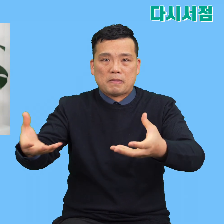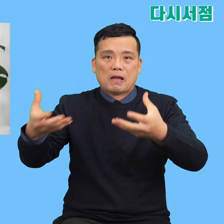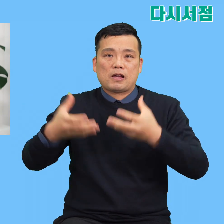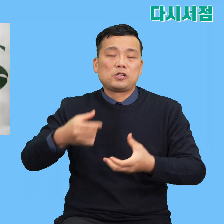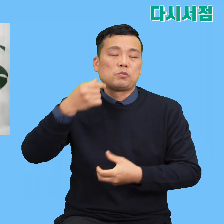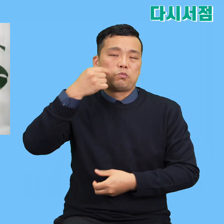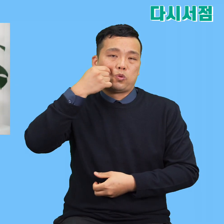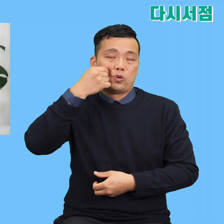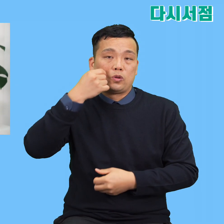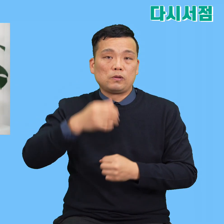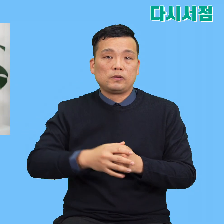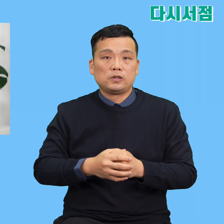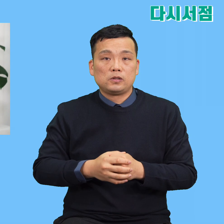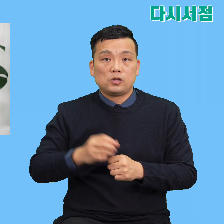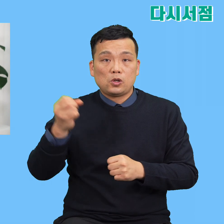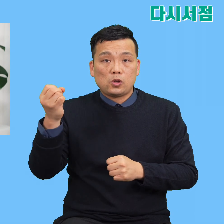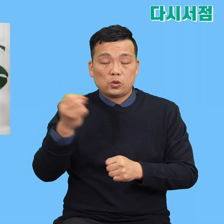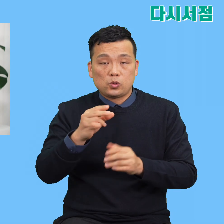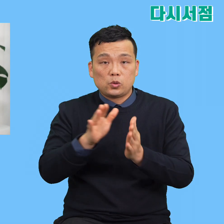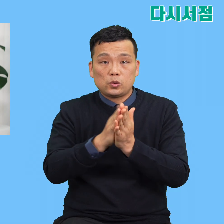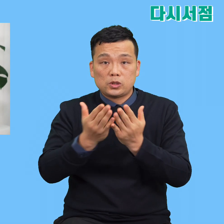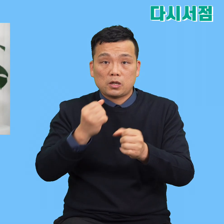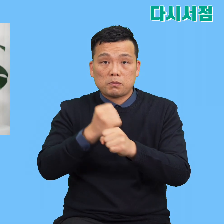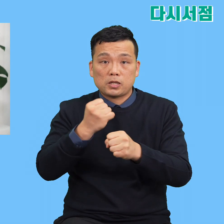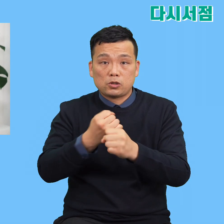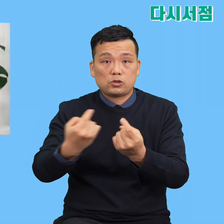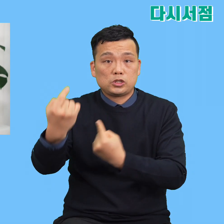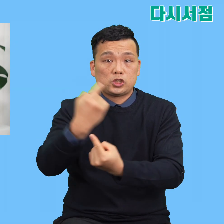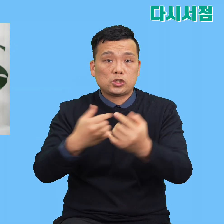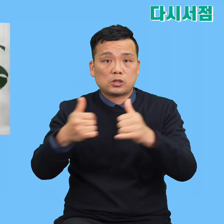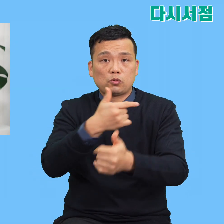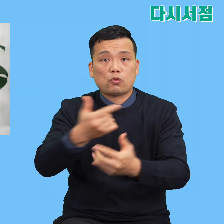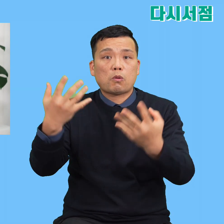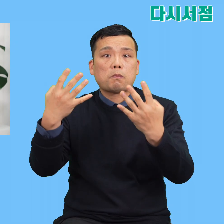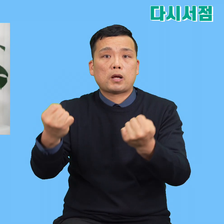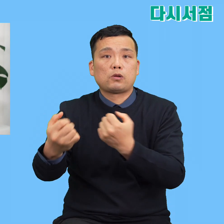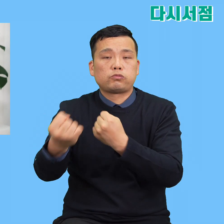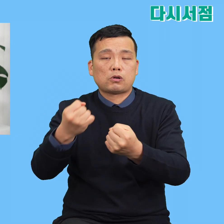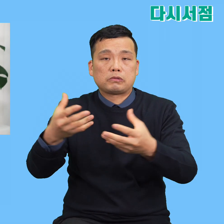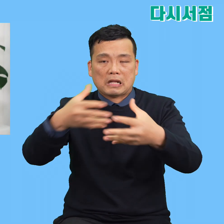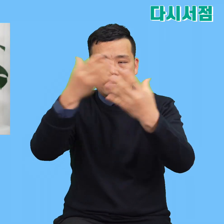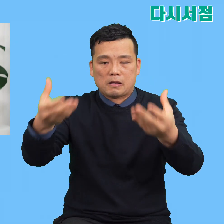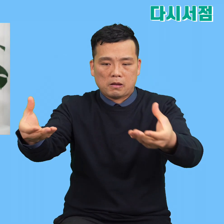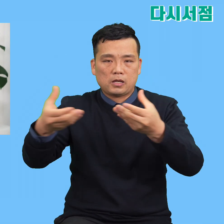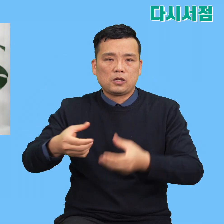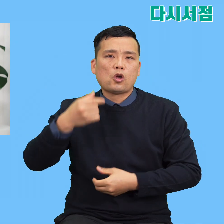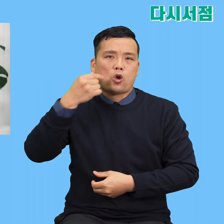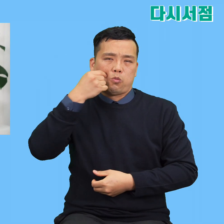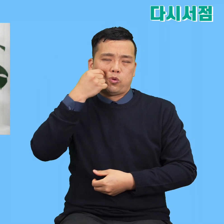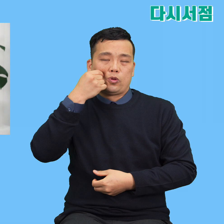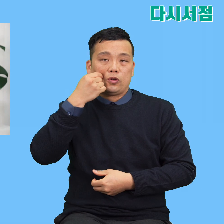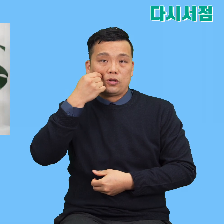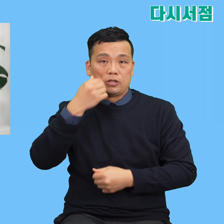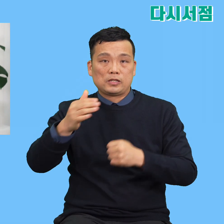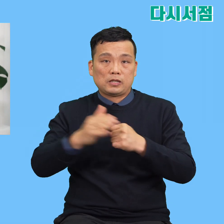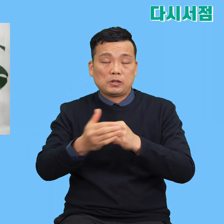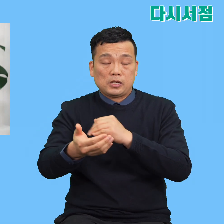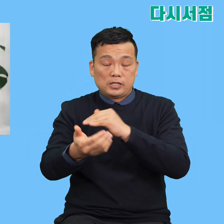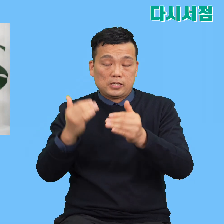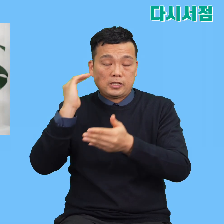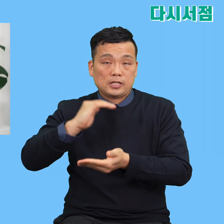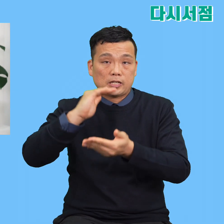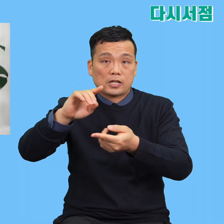뭐 하루에 또 뭐 만든 사람들은 너무 많고 그래서 저는 되도록이면 아까 말씀드린 것처럼